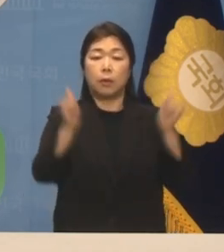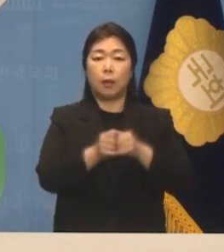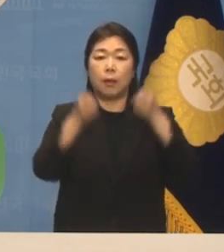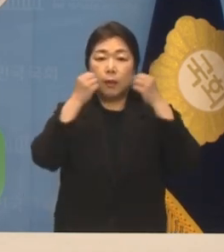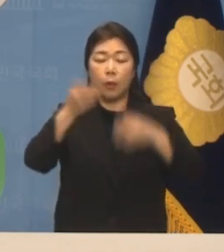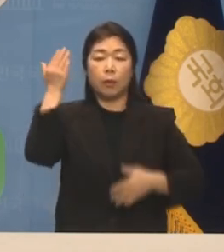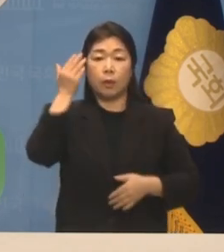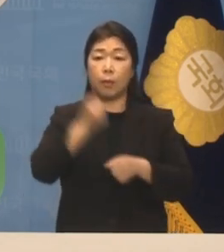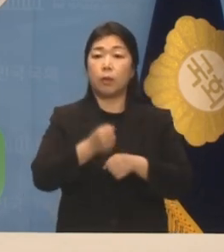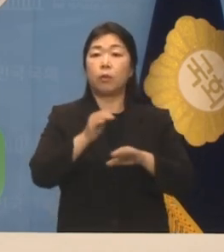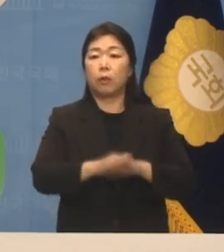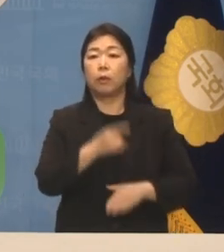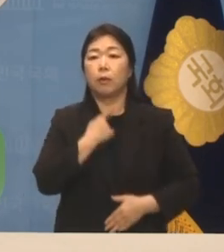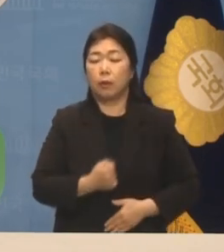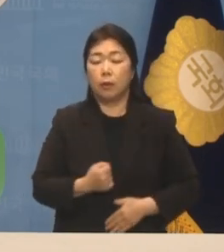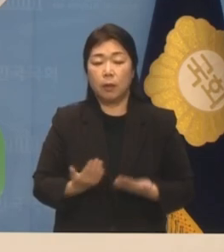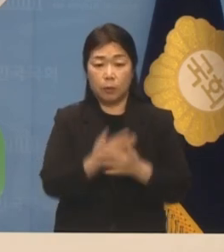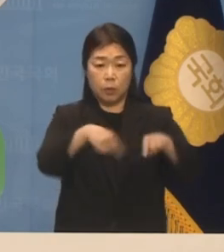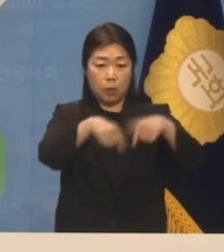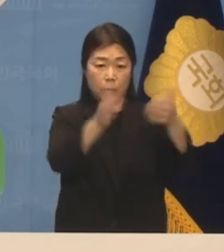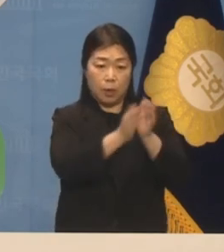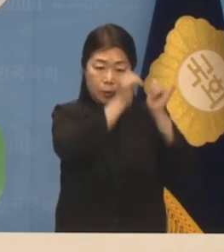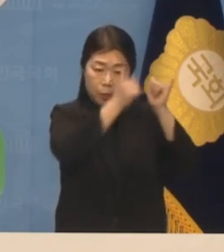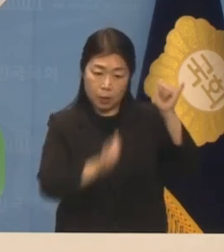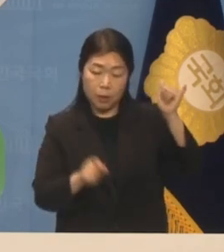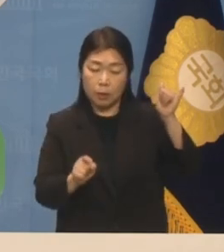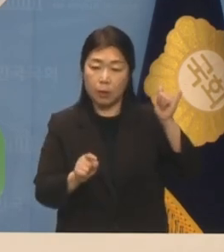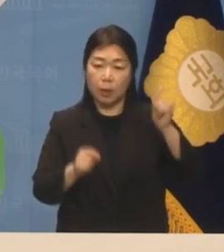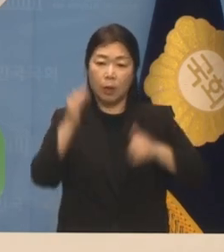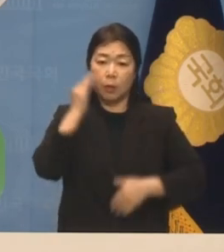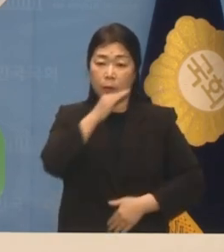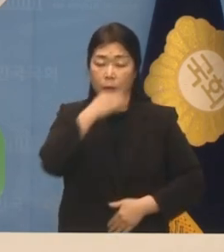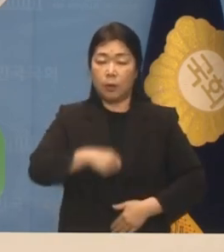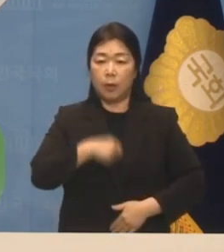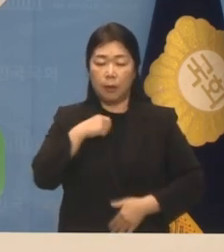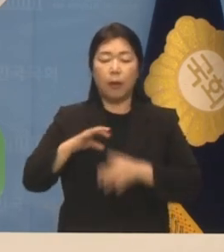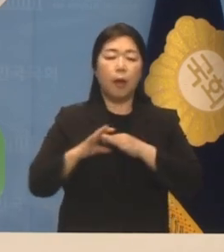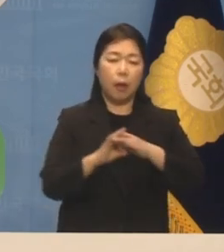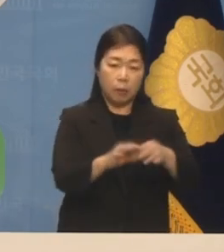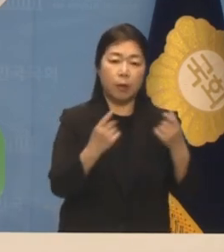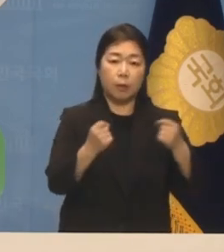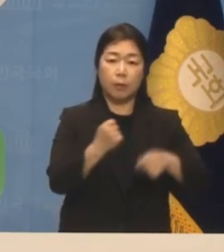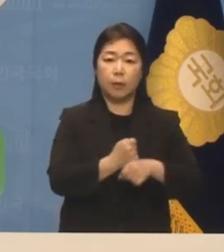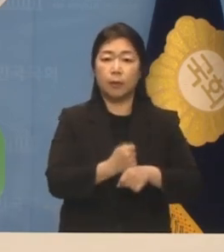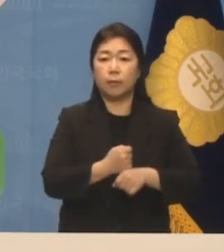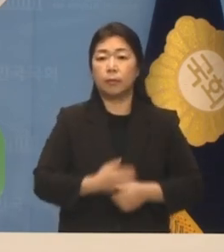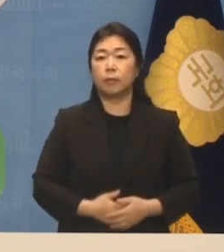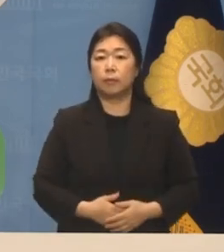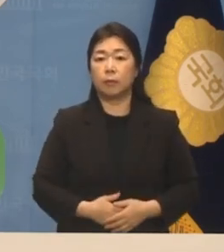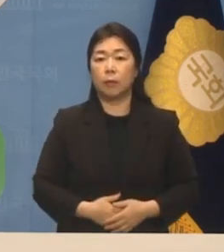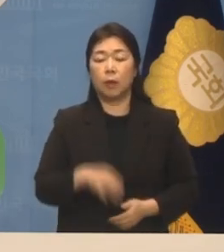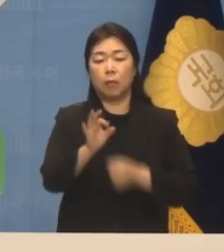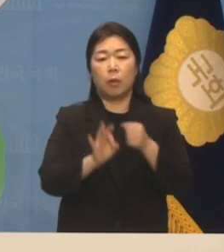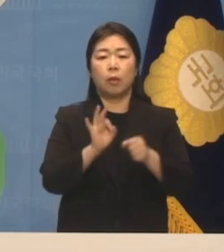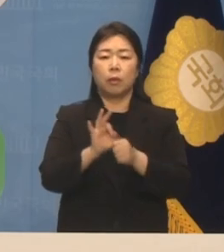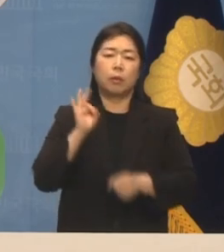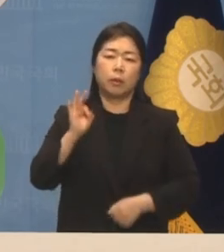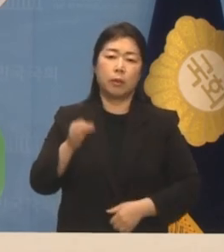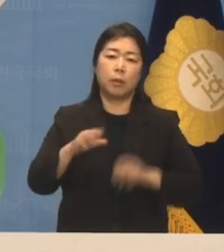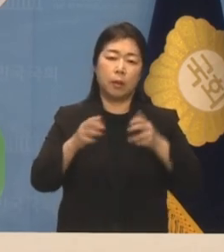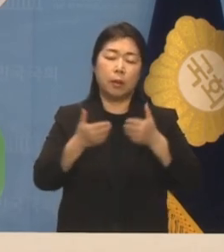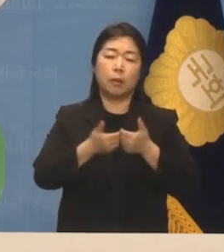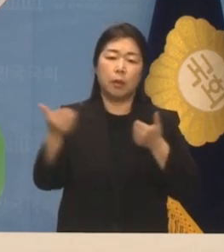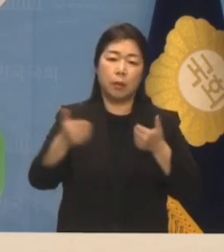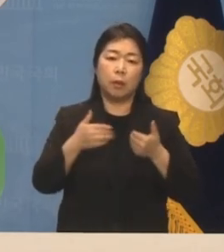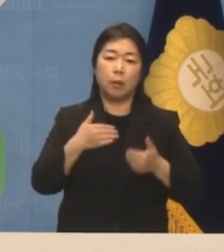상식을 만들어온 진보정당의 역사를 녹색정의당이 계속 쓰겠습니다. 10년 전 세상을 떠난 제 친구